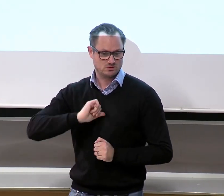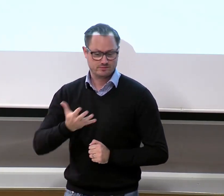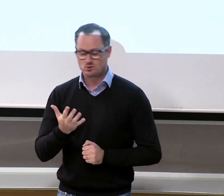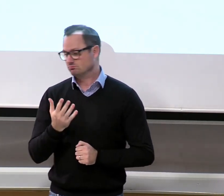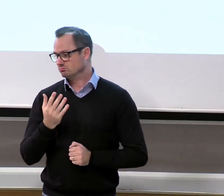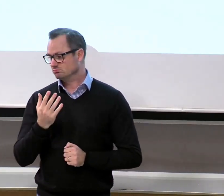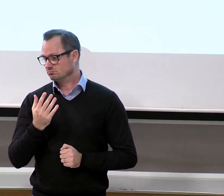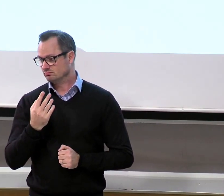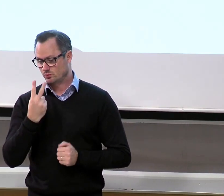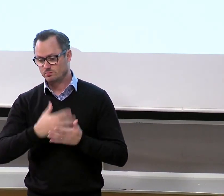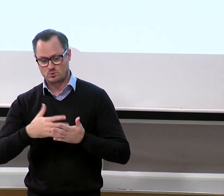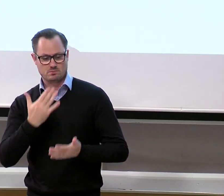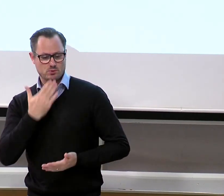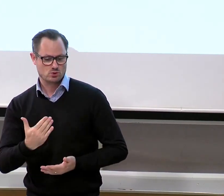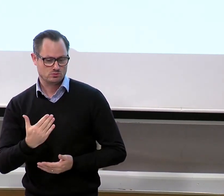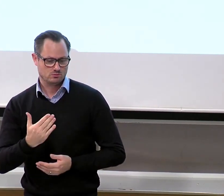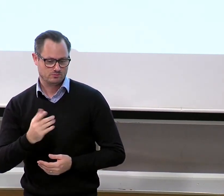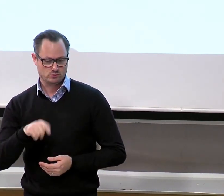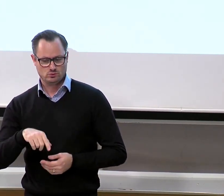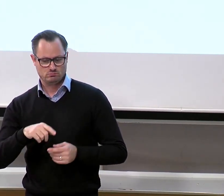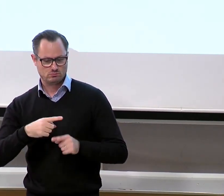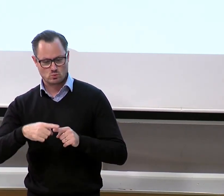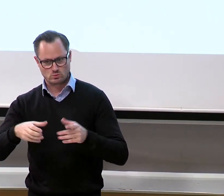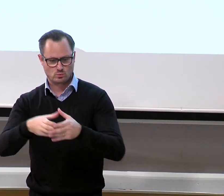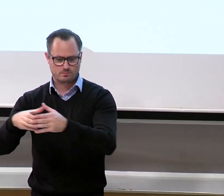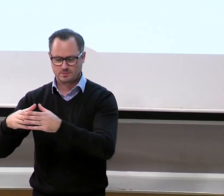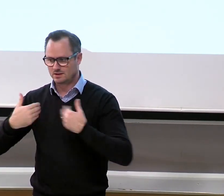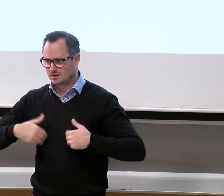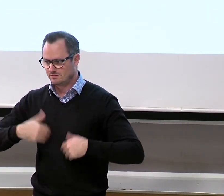Och jag tror att de flesta politiker har en förståelse för det här